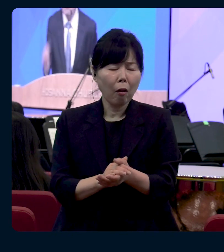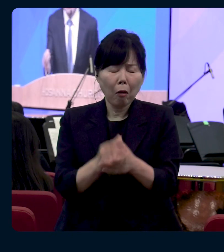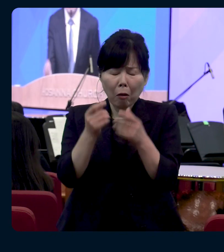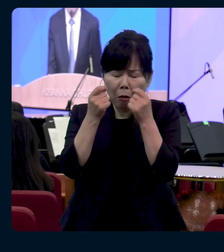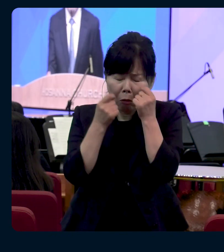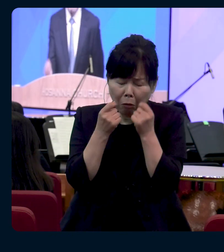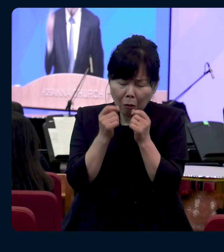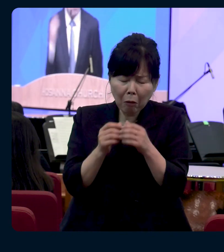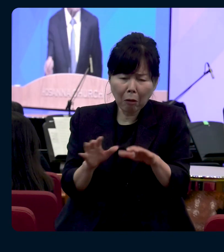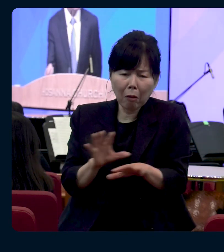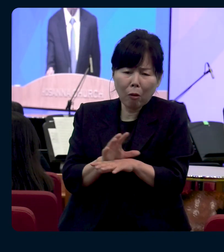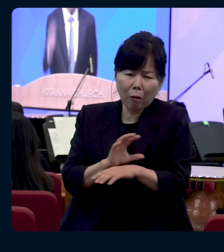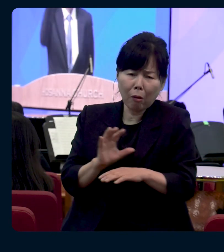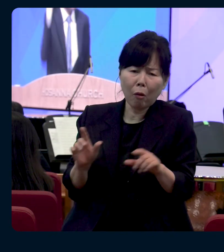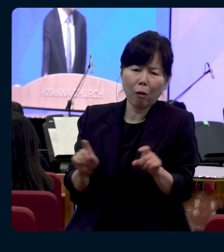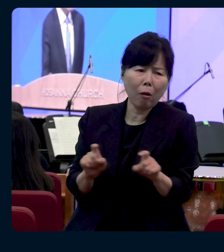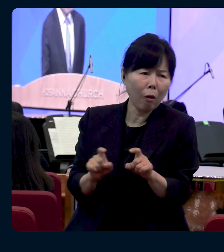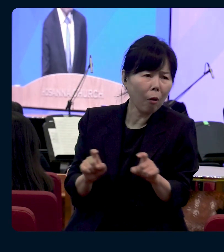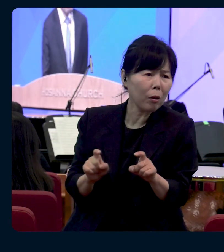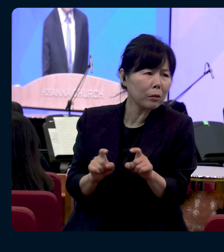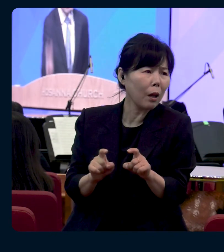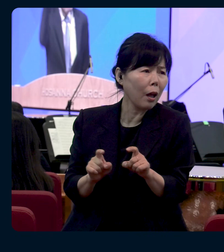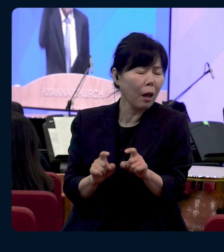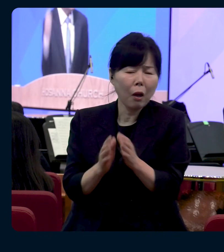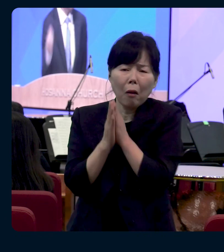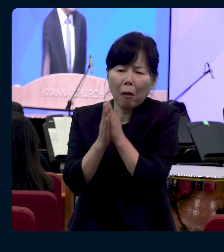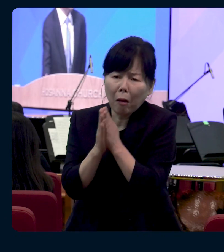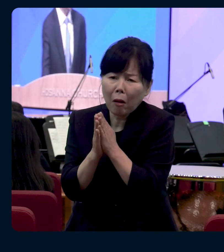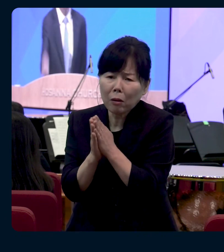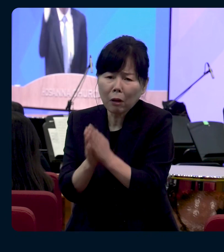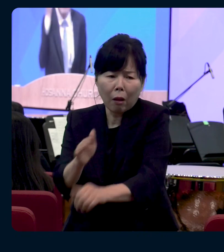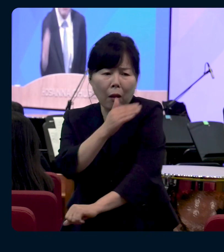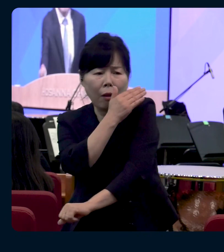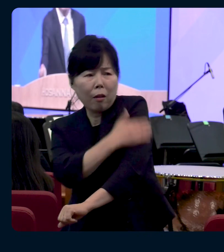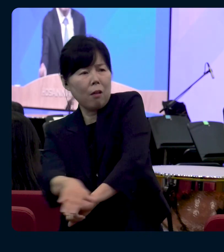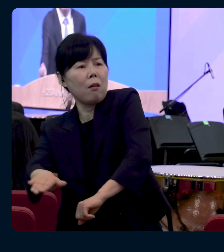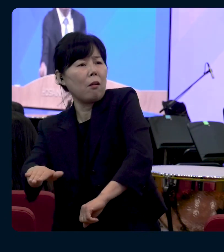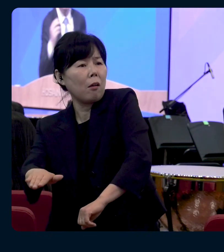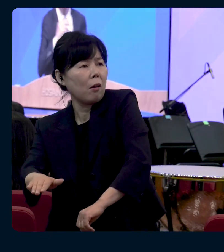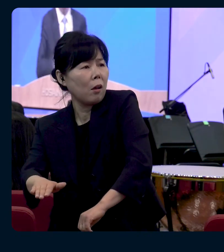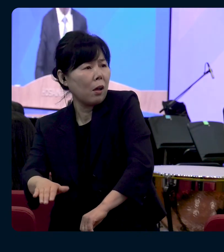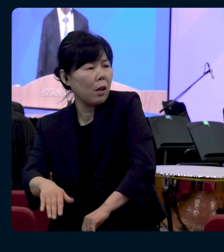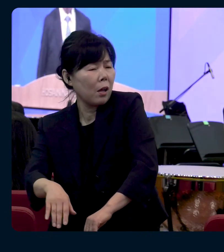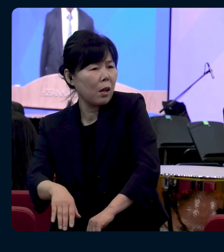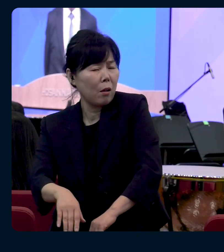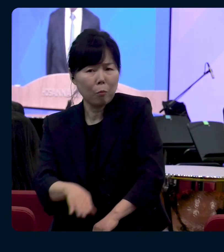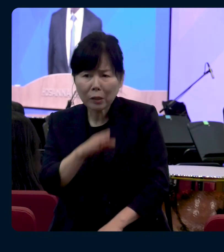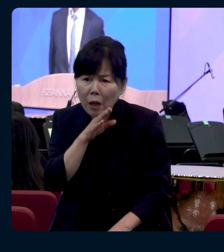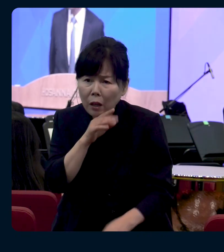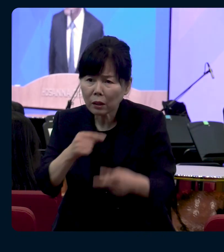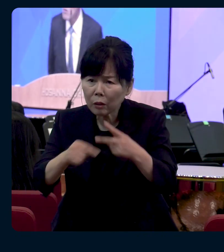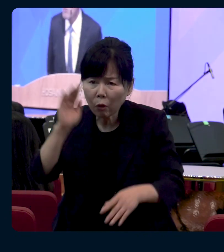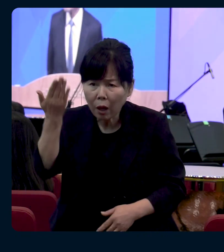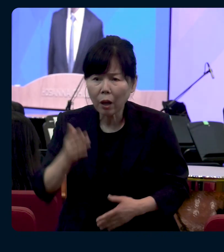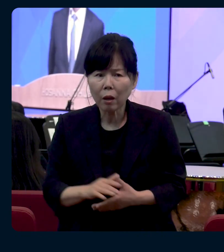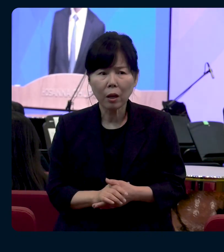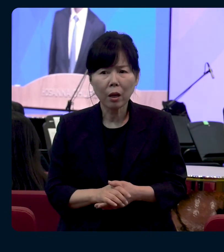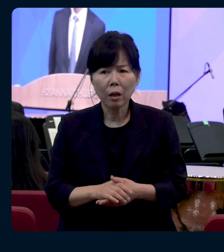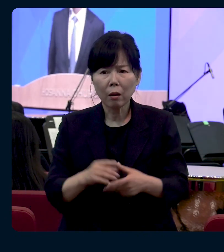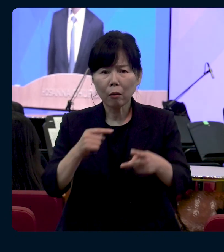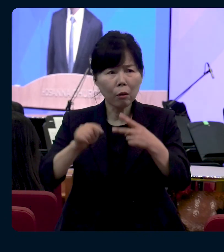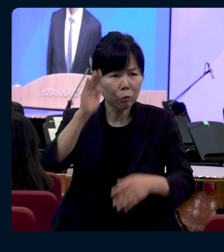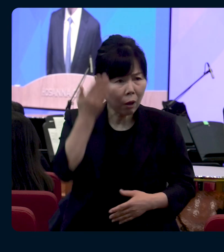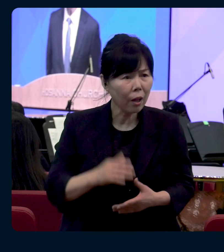무서워 떨면서 애걸할 때 외면하고 그리고 모른 척 할 만큼 그렇게 대단한 겁니까? 그게? 그래도 되는 겁니까?